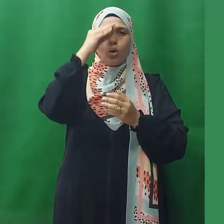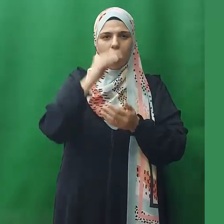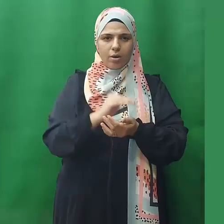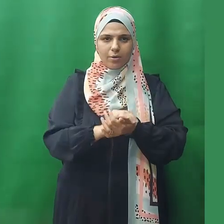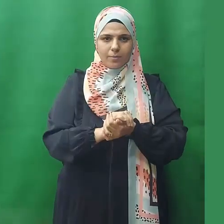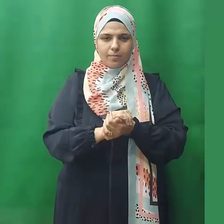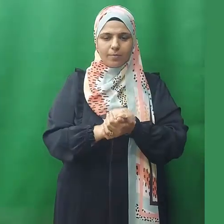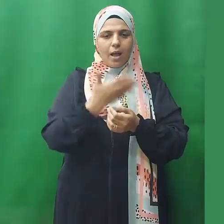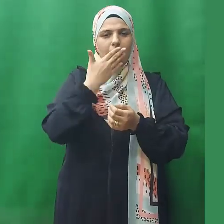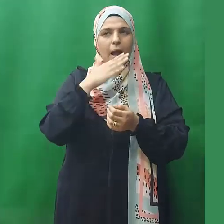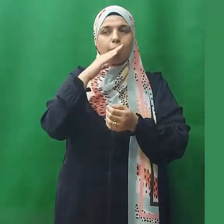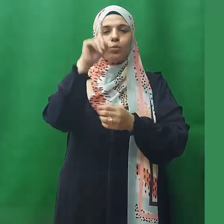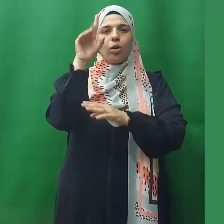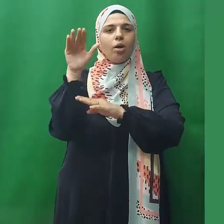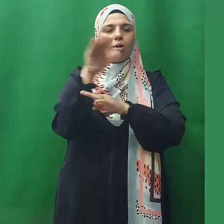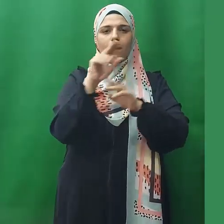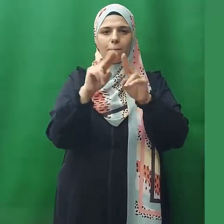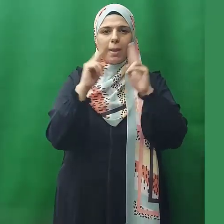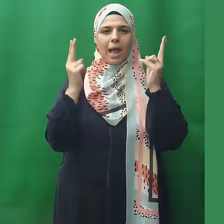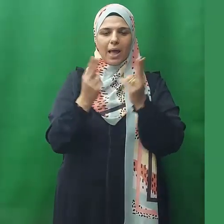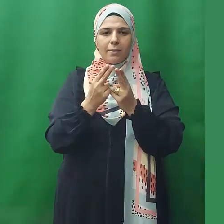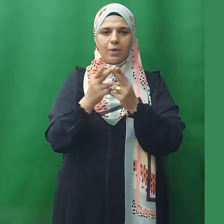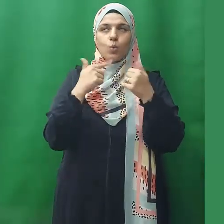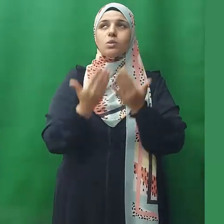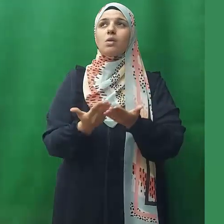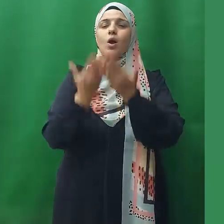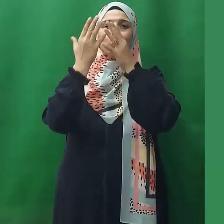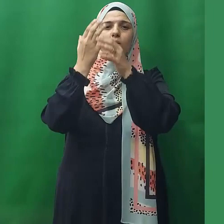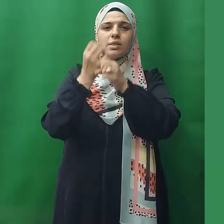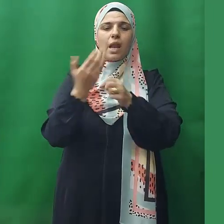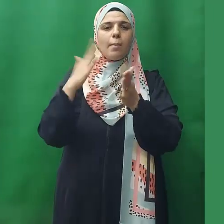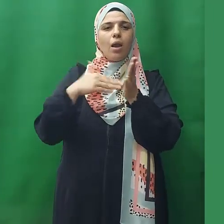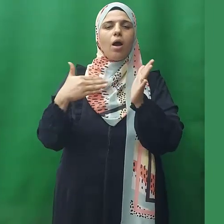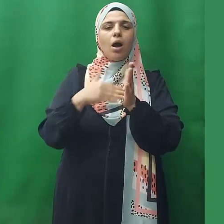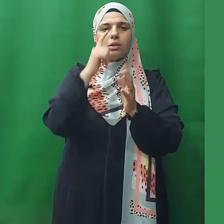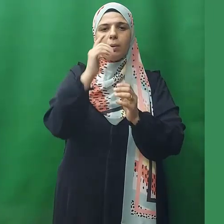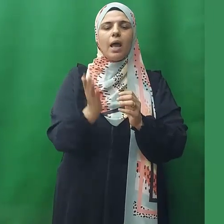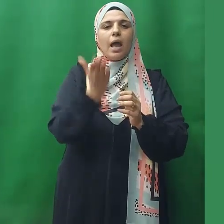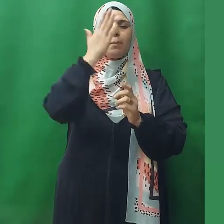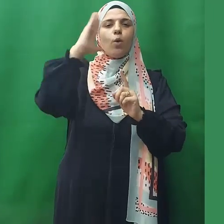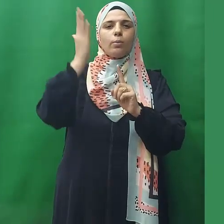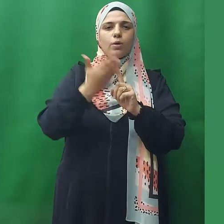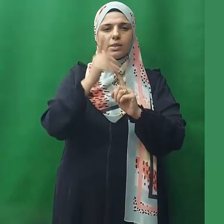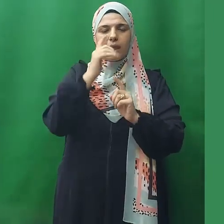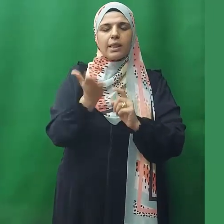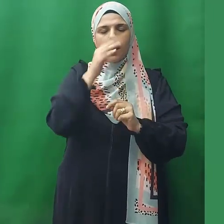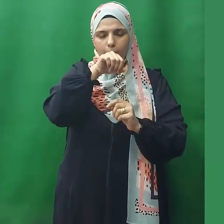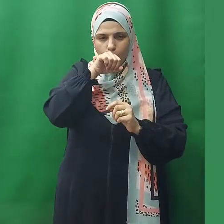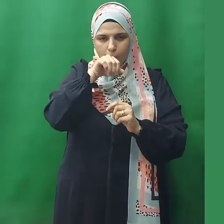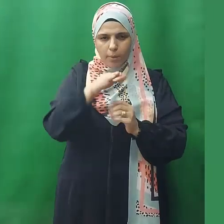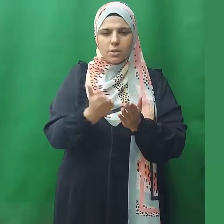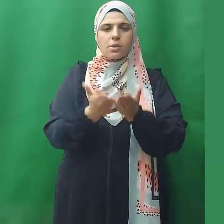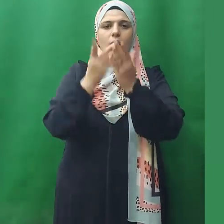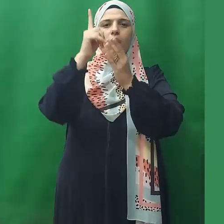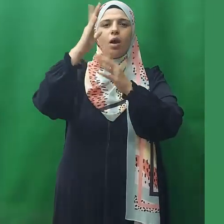الحمد لله رب العالمين والصلاه والسلام على خاتم الانبياء والمرسلين سيدنا محمد صلى الله عليه